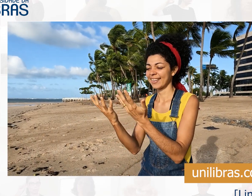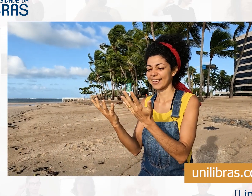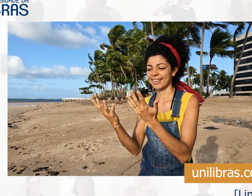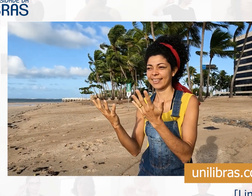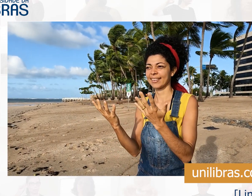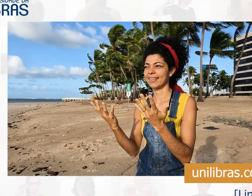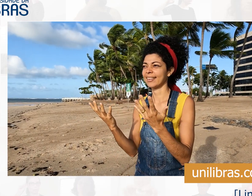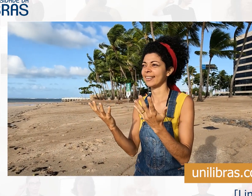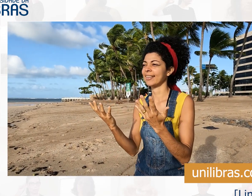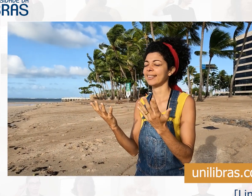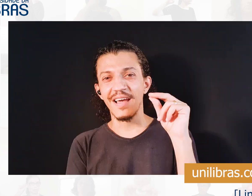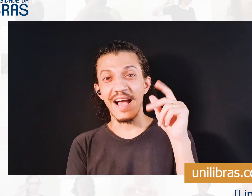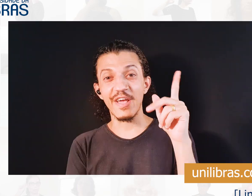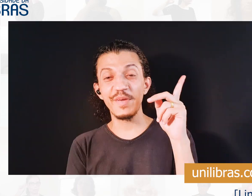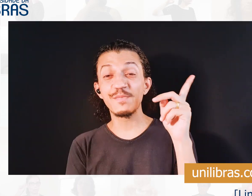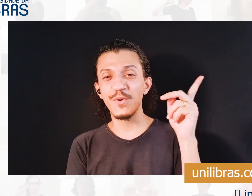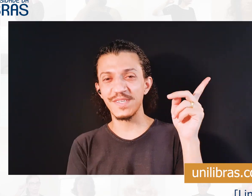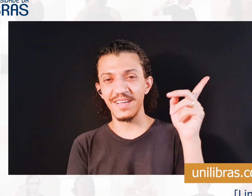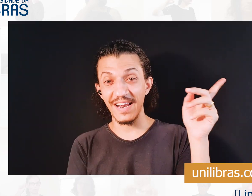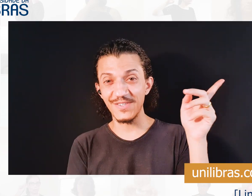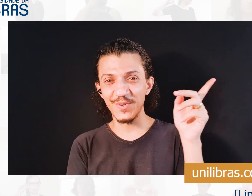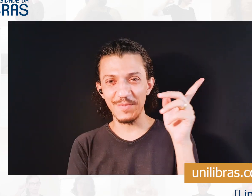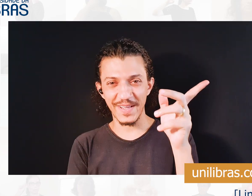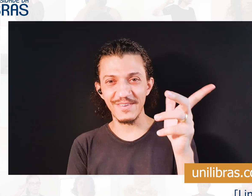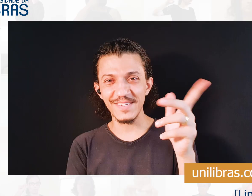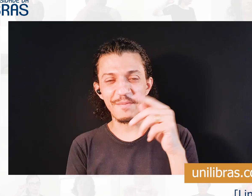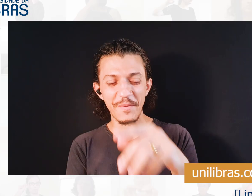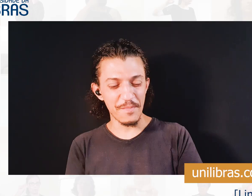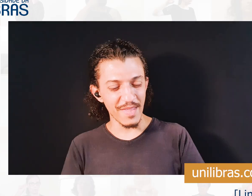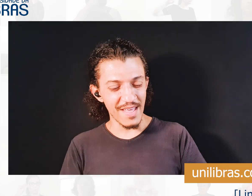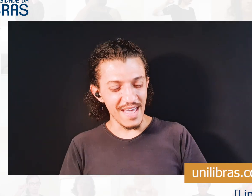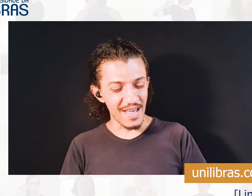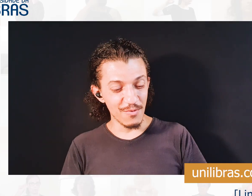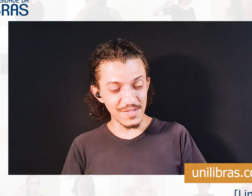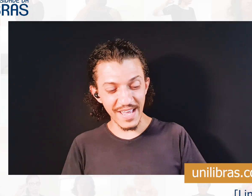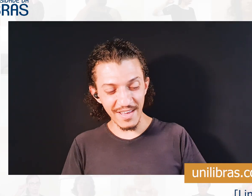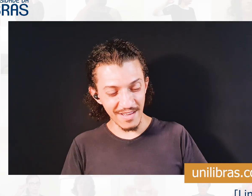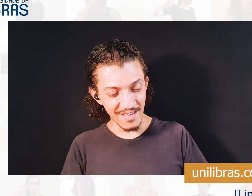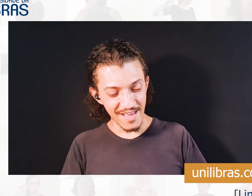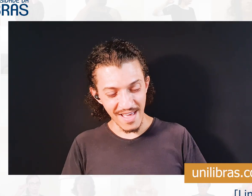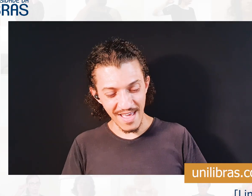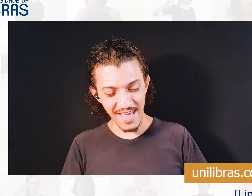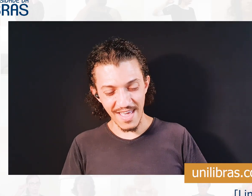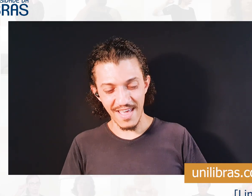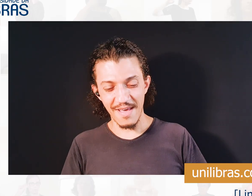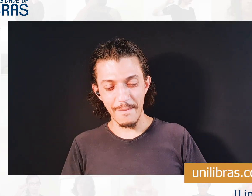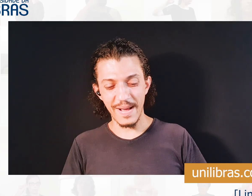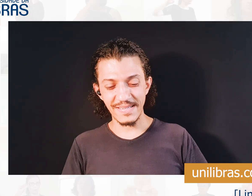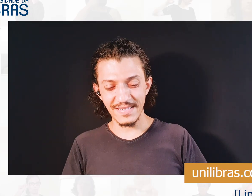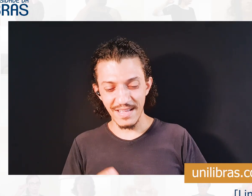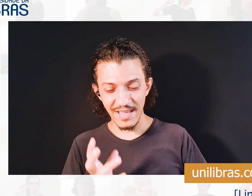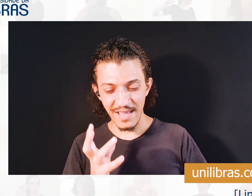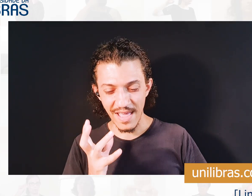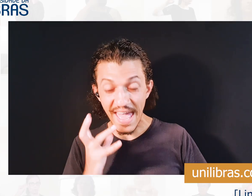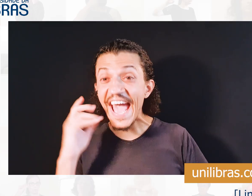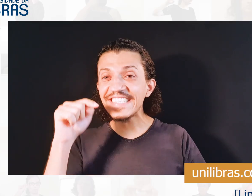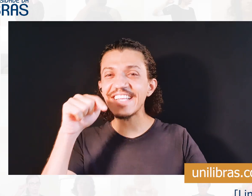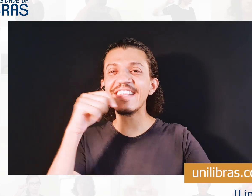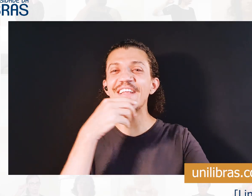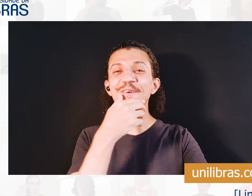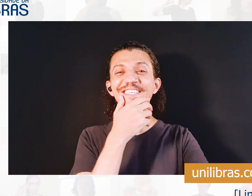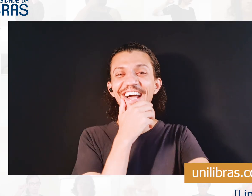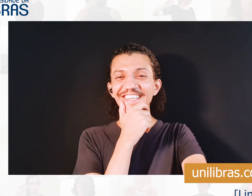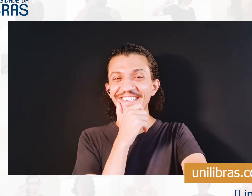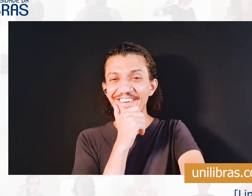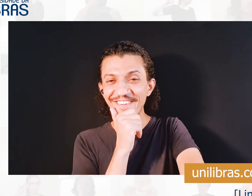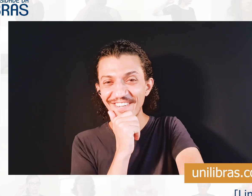não sei como que... A Raquel é minha esposa, ela é surda, para quem não sabe. Eu não sei, mas é a escrita